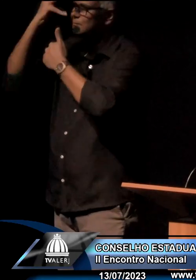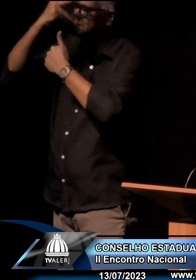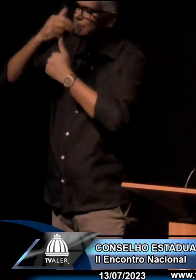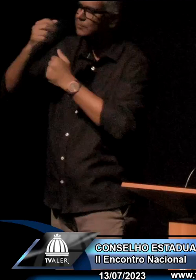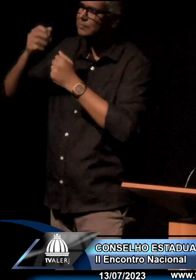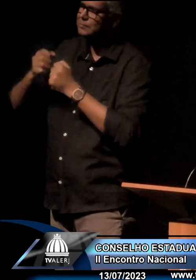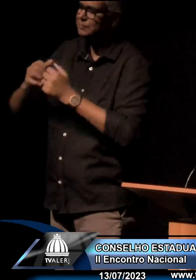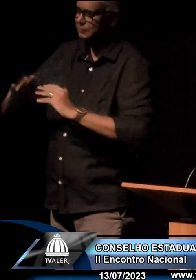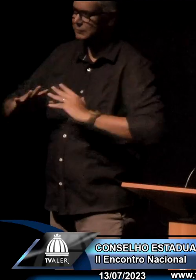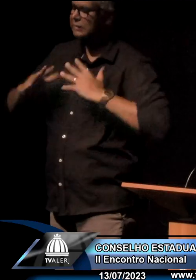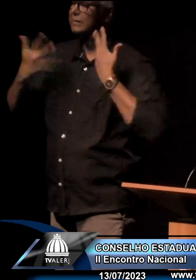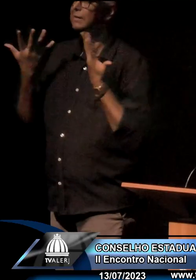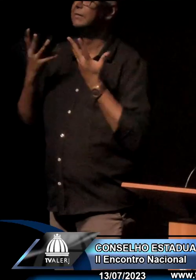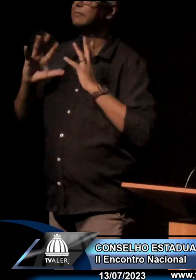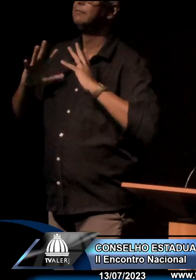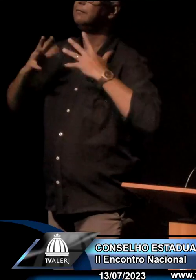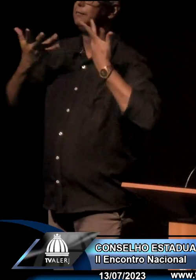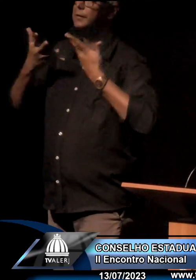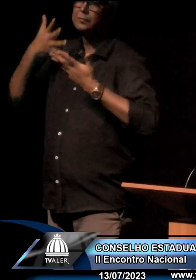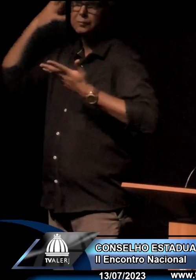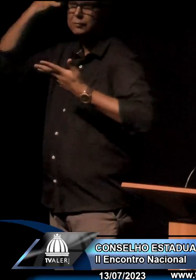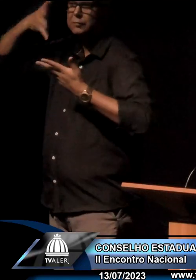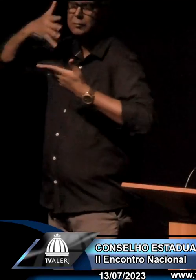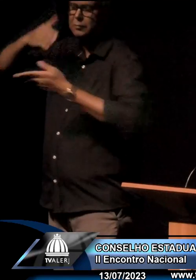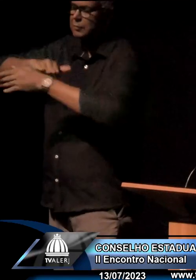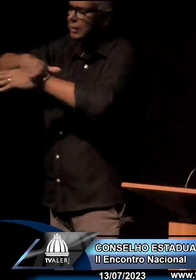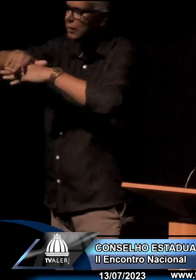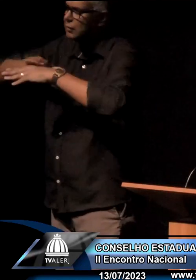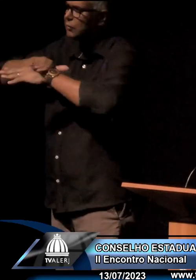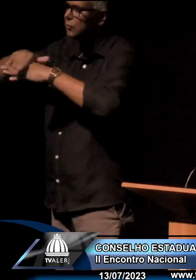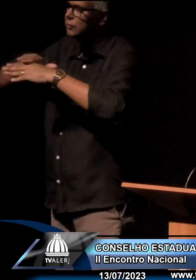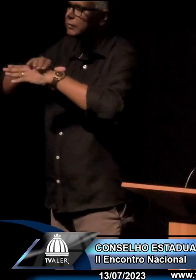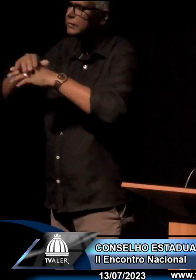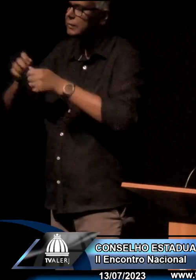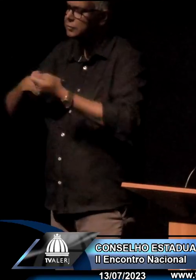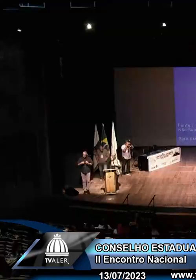e conversar sobre o controle social e a nutrição